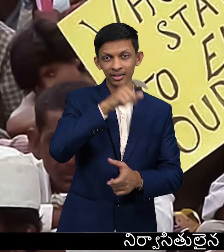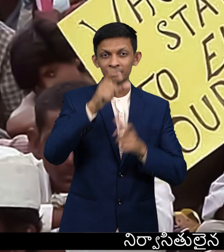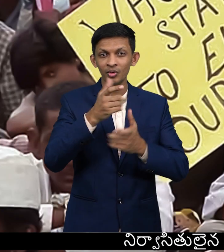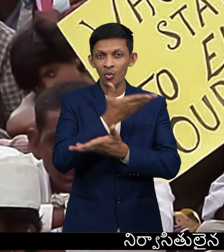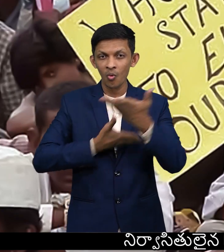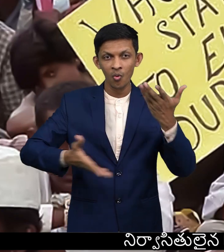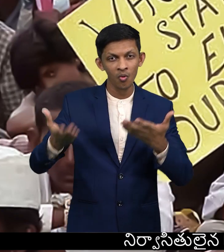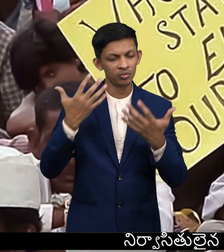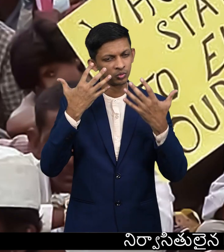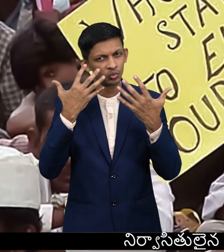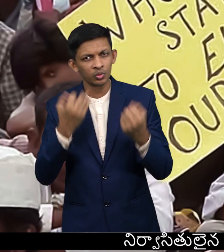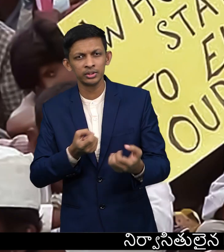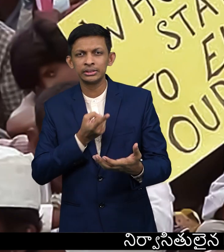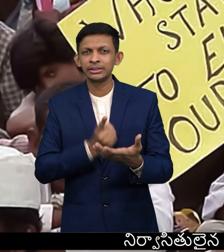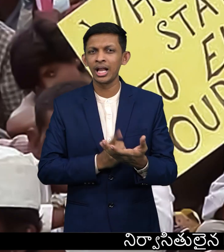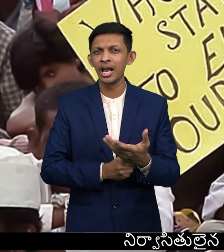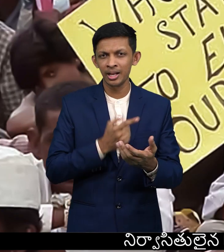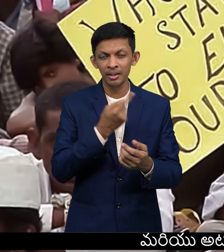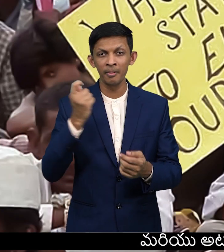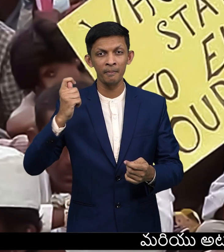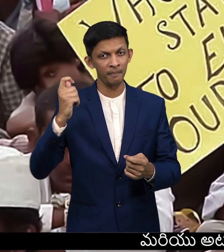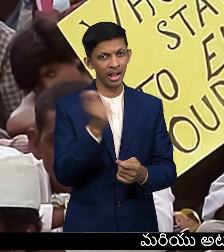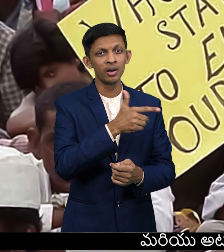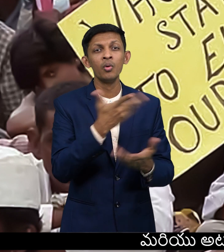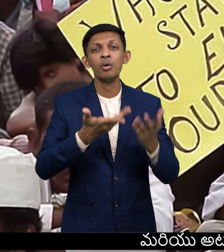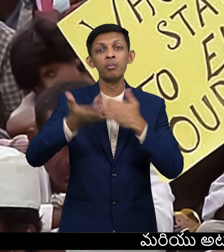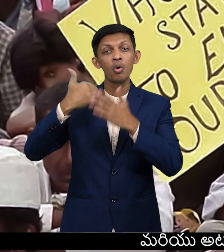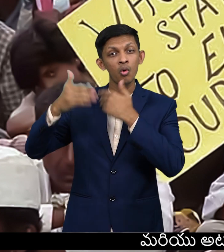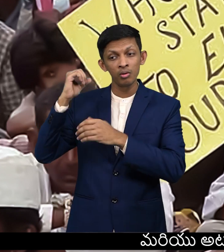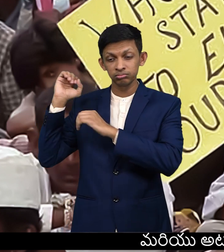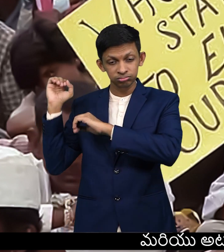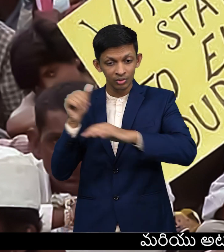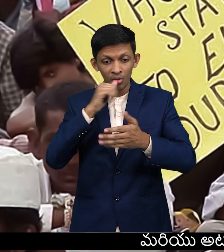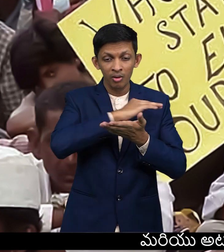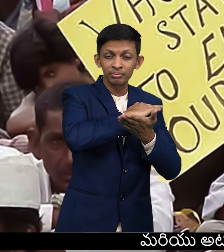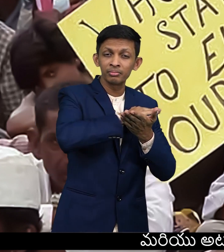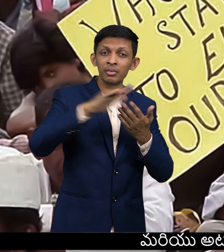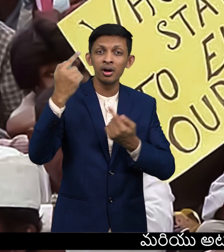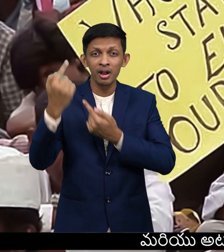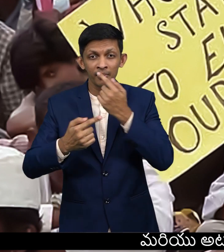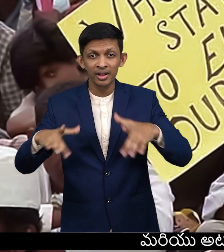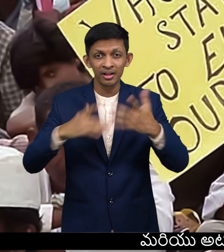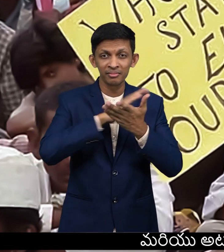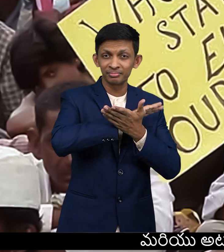నిర్వాసితులైన ప్రజలు ఆనకట్ట ప్రాజెక్టు నుండి భూమి మరియు అటవీ నష్టానికి న్యాయమైన పరిహారం